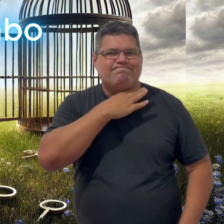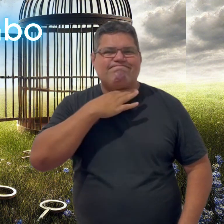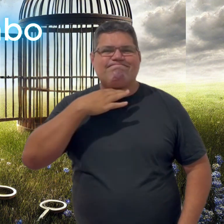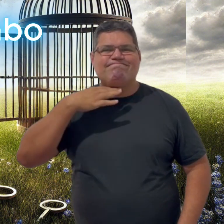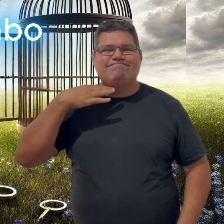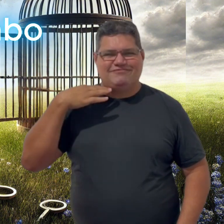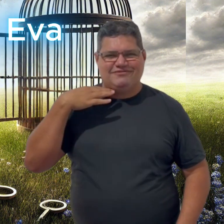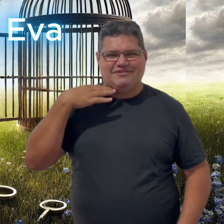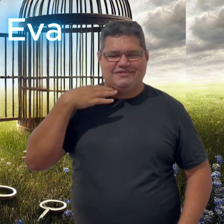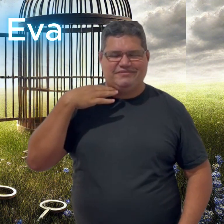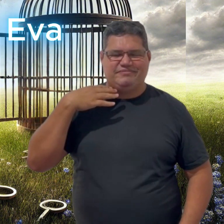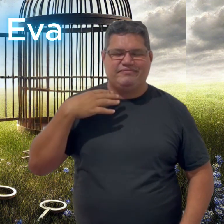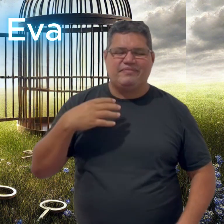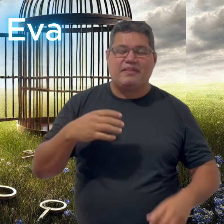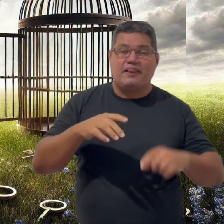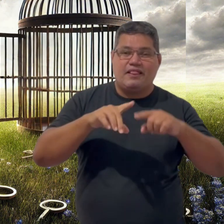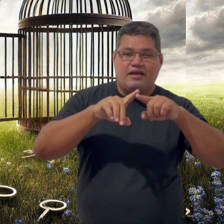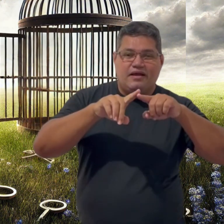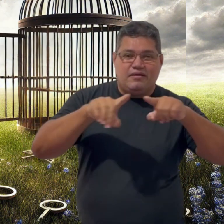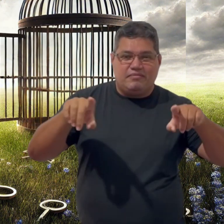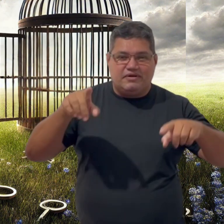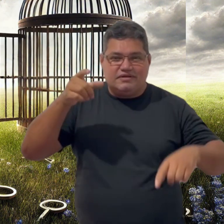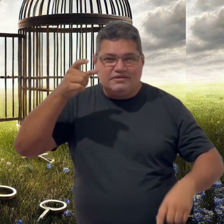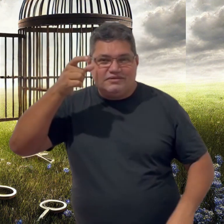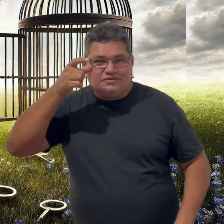Mas o diabo enganou Eva.